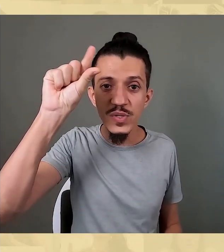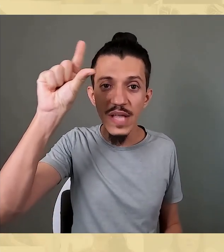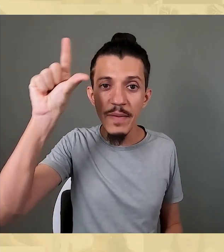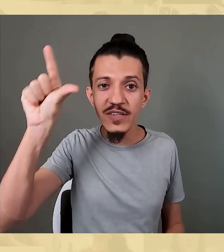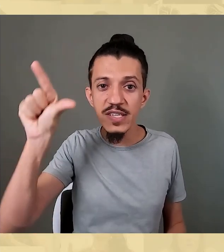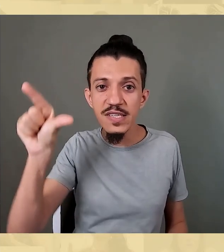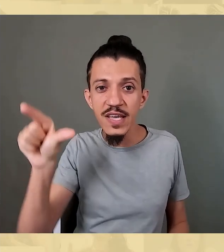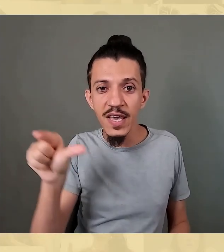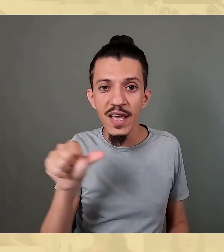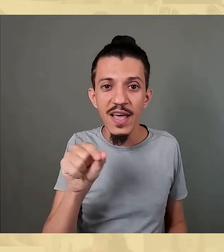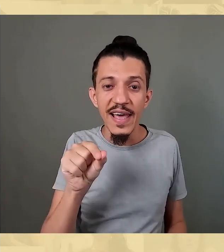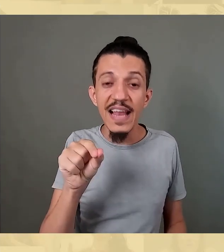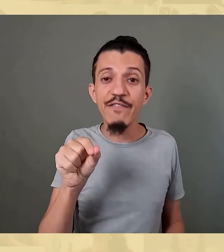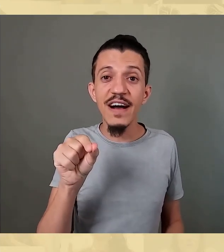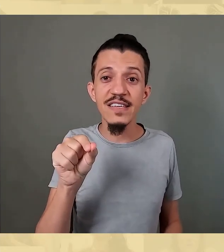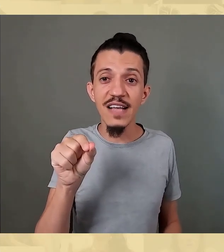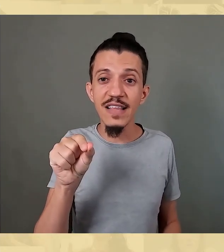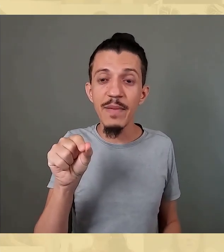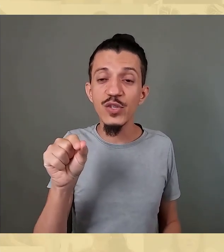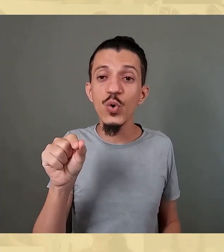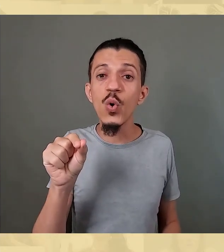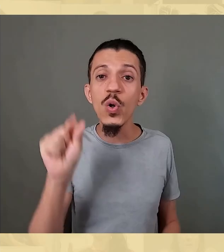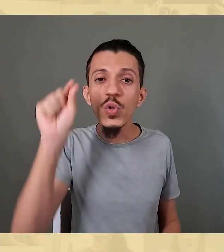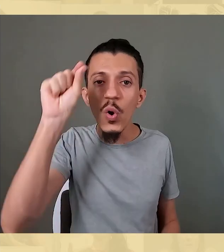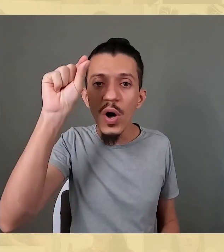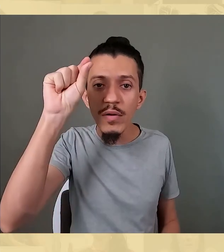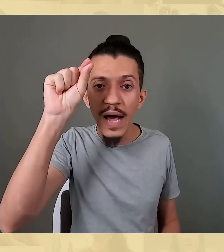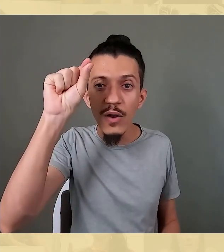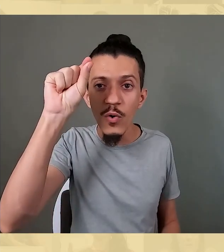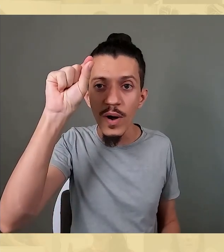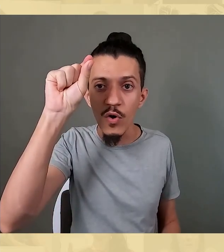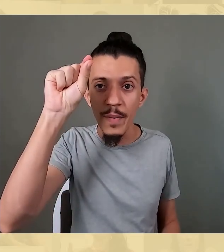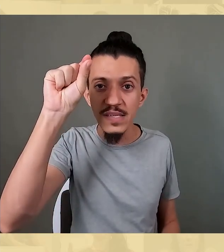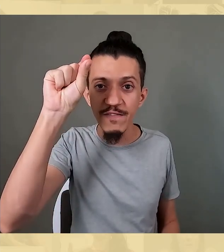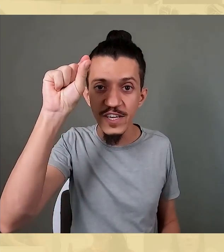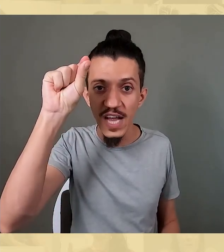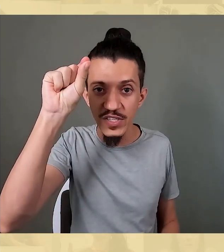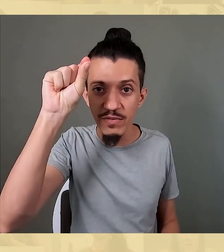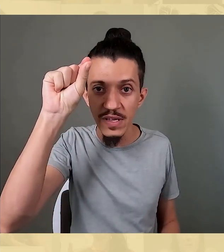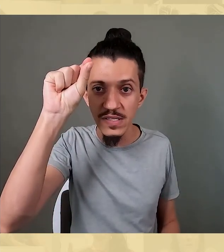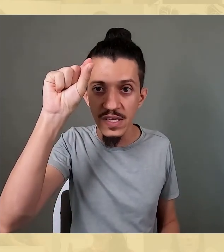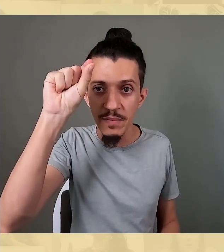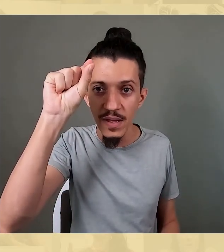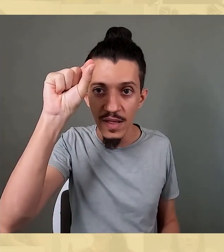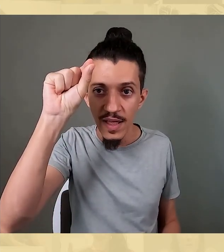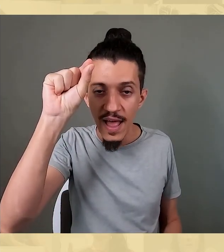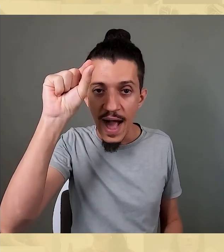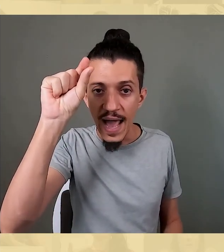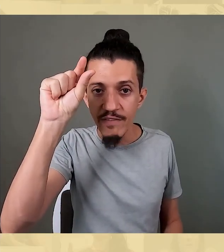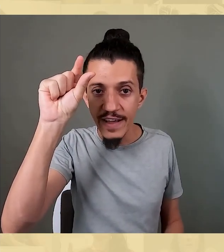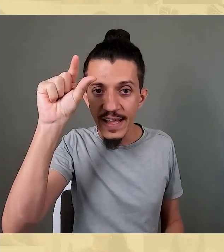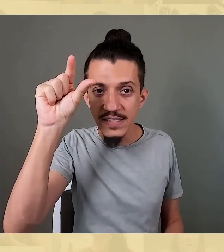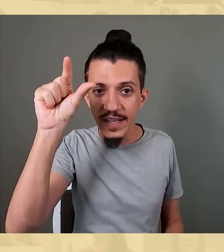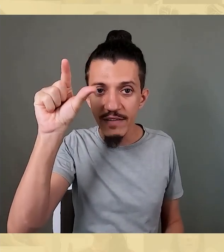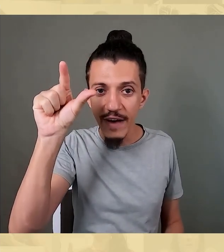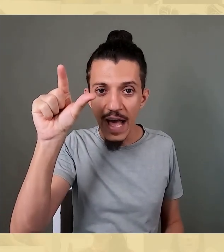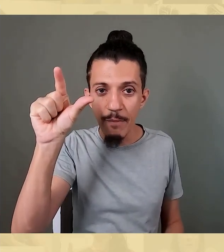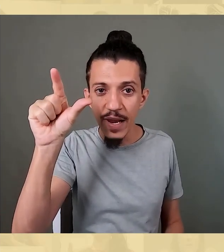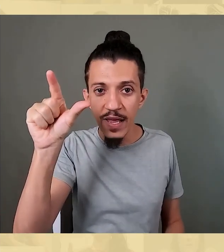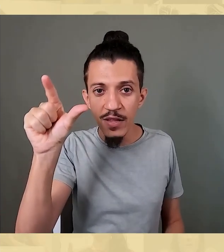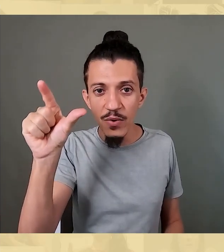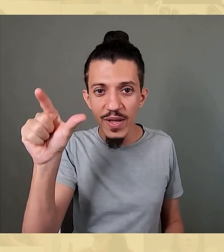é justamente assim. Ele faz exatamente o contorno da lua. Começa fechadinho lá em cima, aí ele vai descendo e